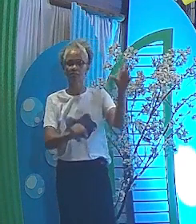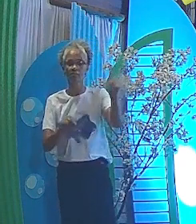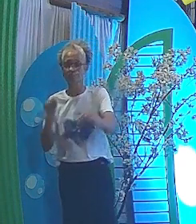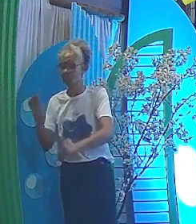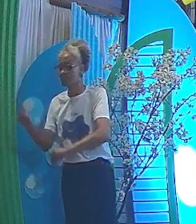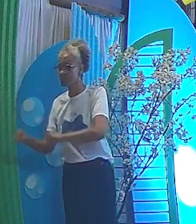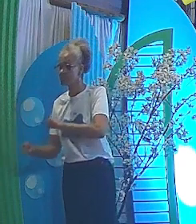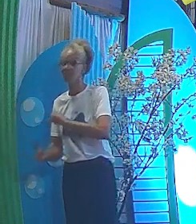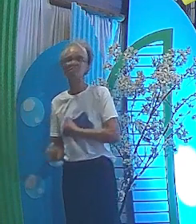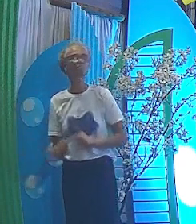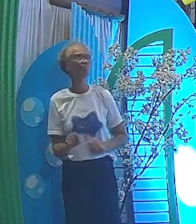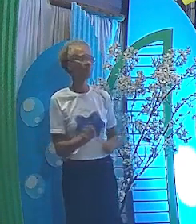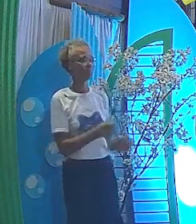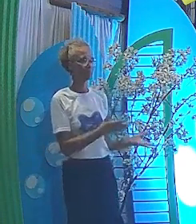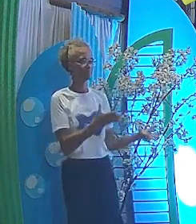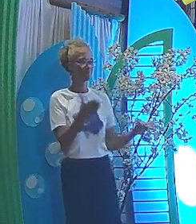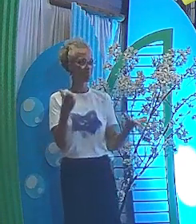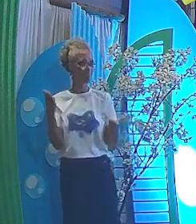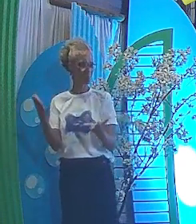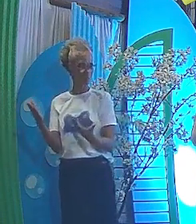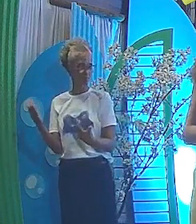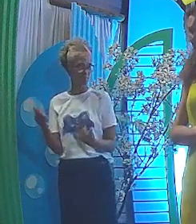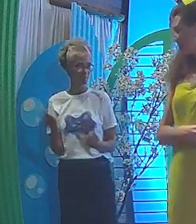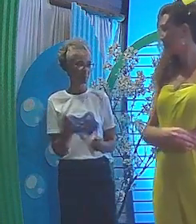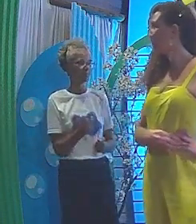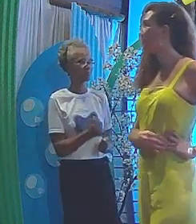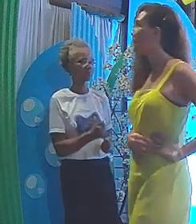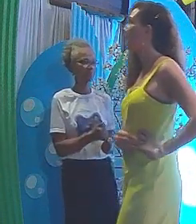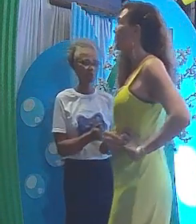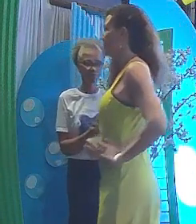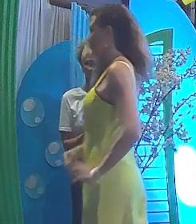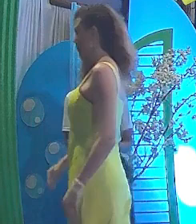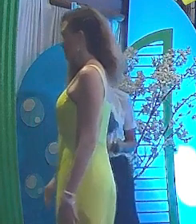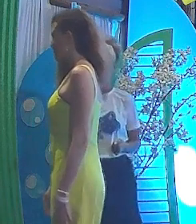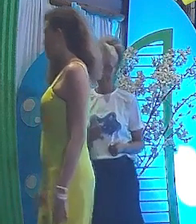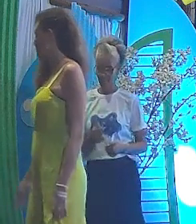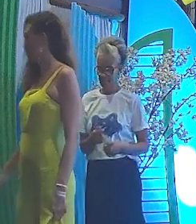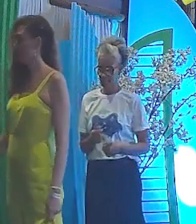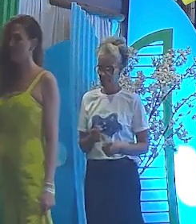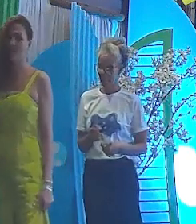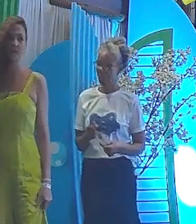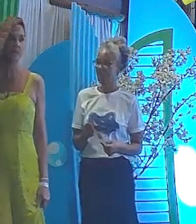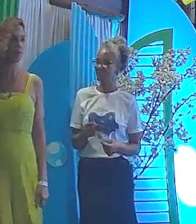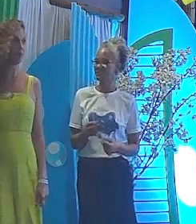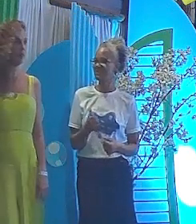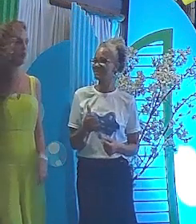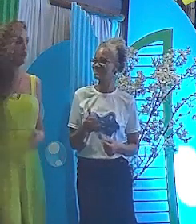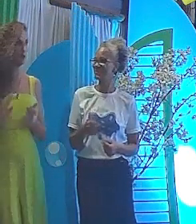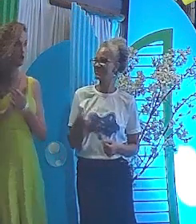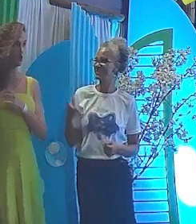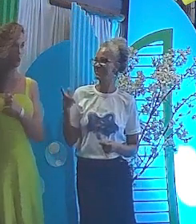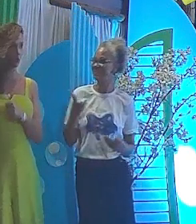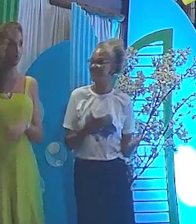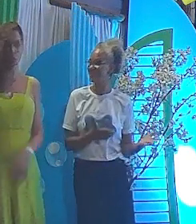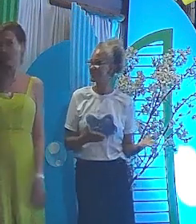para vocês. Vamos chamar Edma de Góes, nossa curadora aqui do Canto da